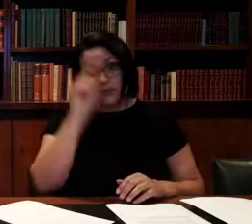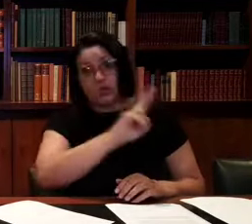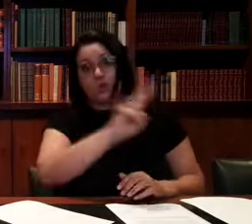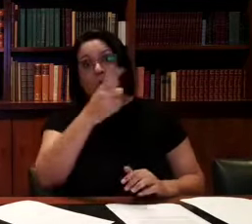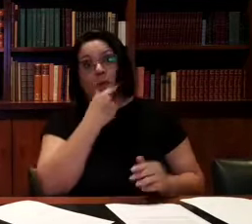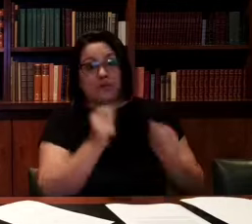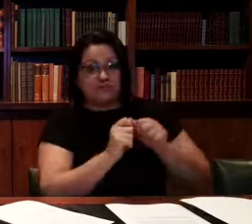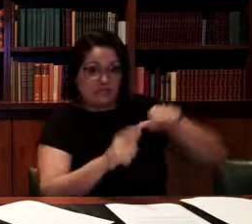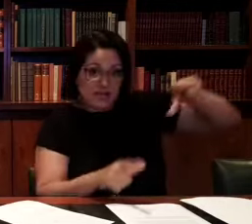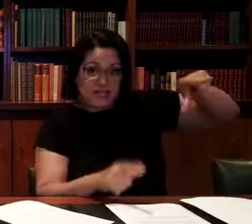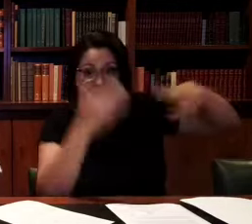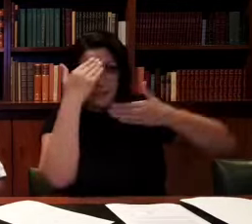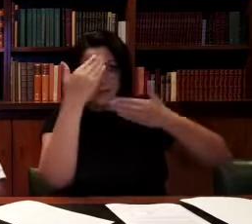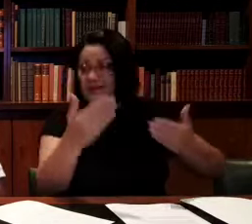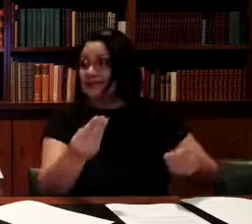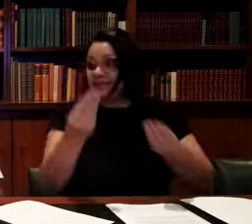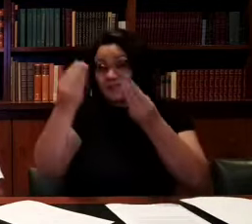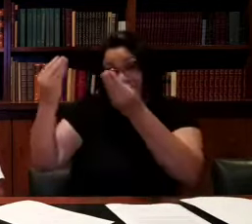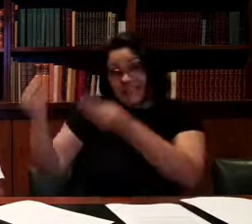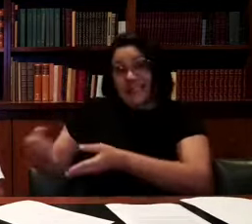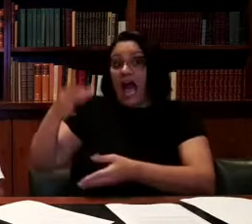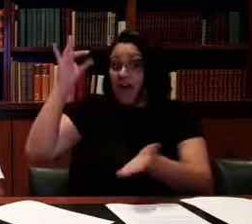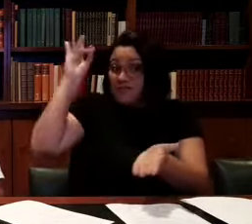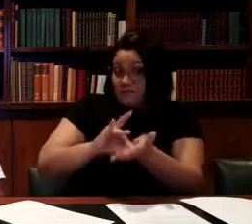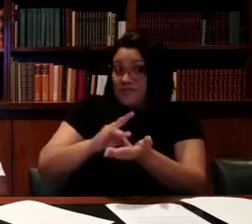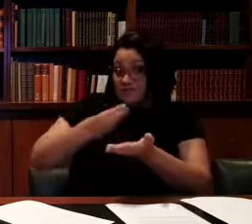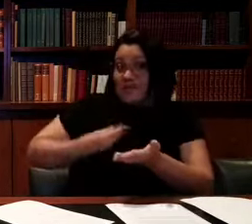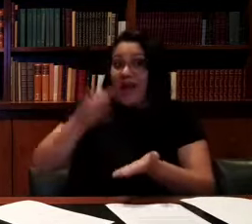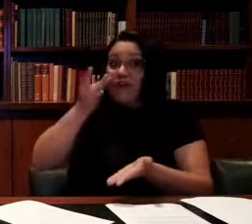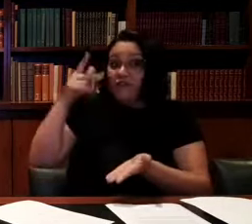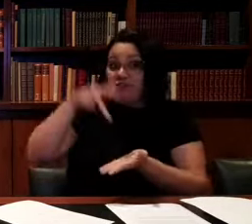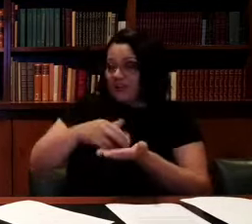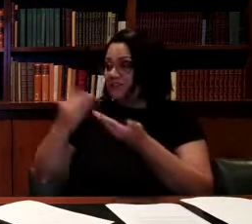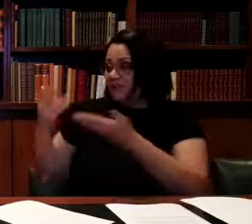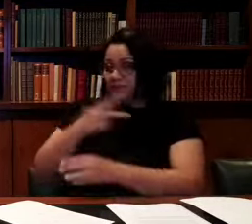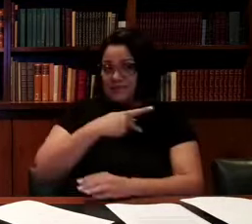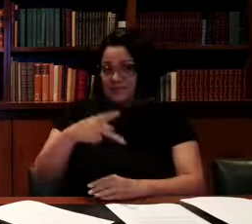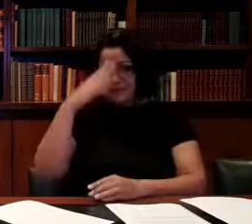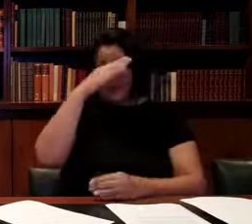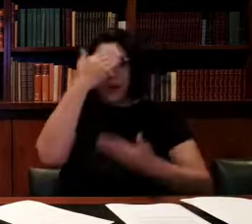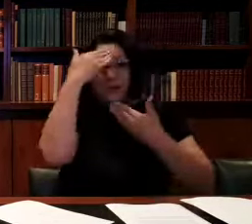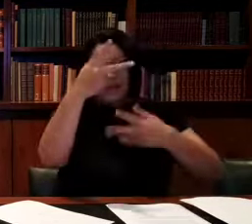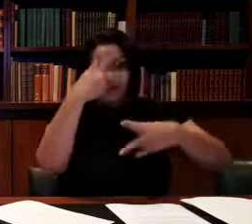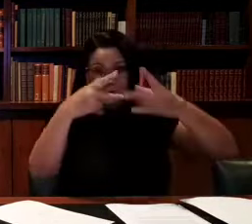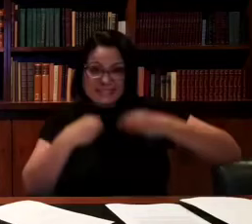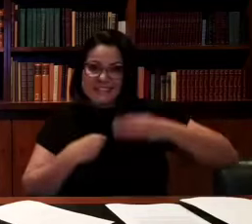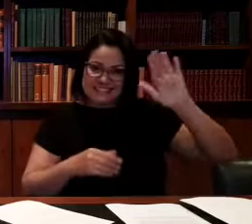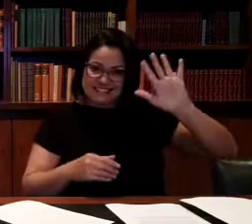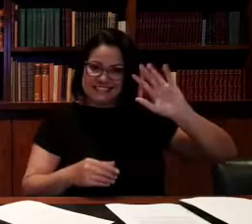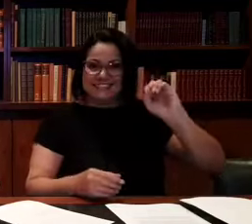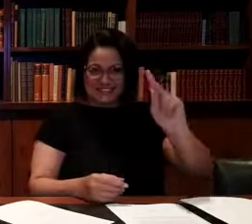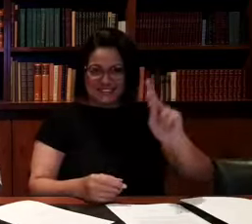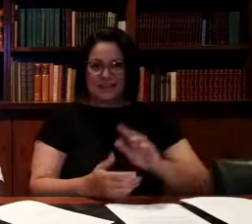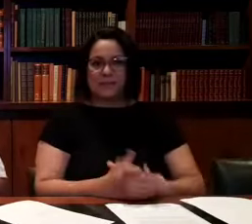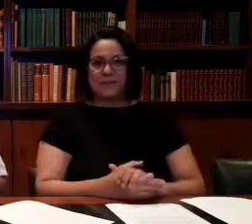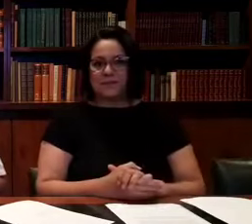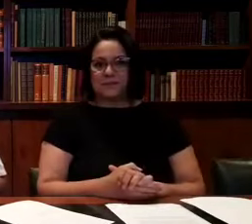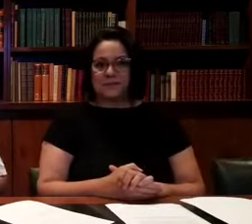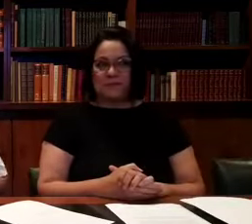Parabéns obrigado e tá aqui ó entregando ao vivo nas mãos do presidente bolsonaro obrigado pelo presente aí tá ok